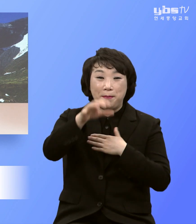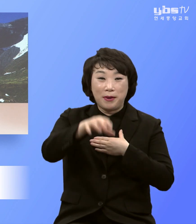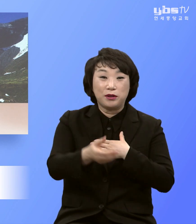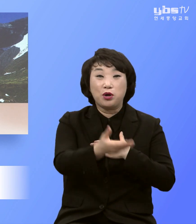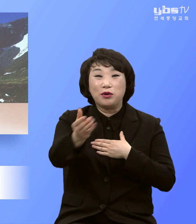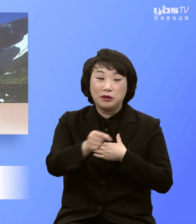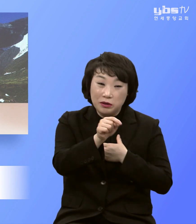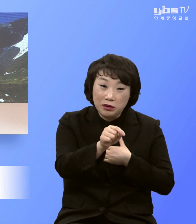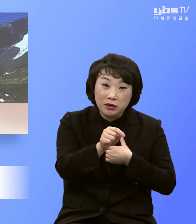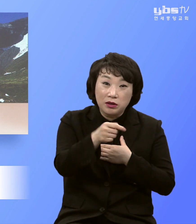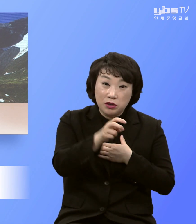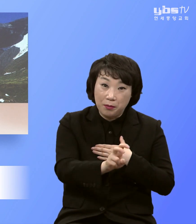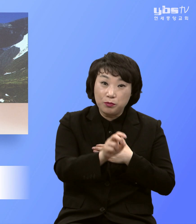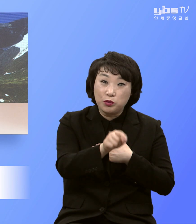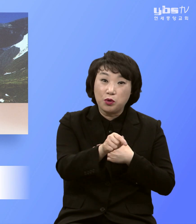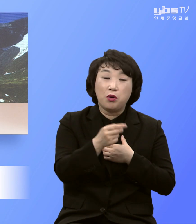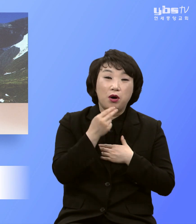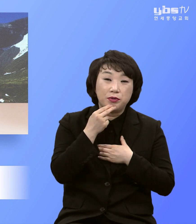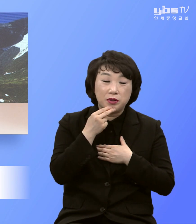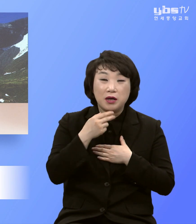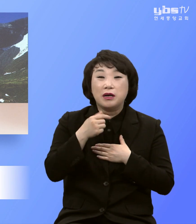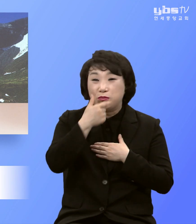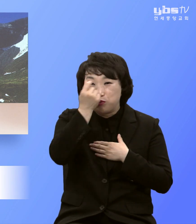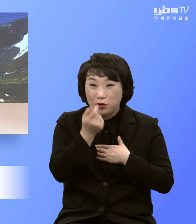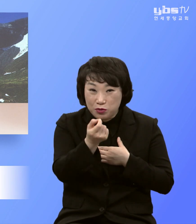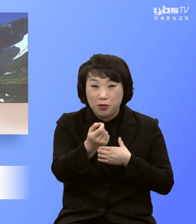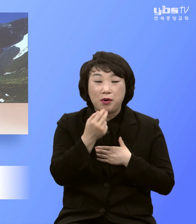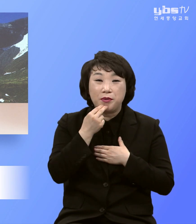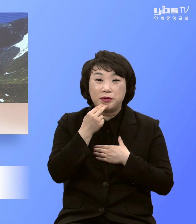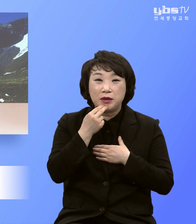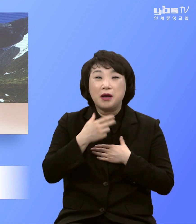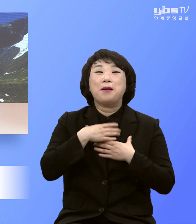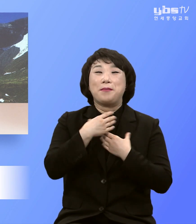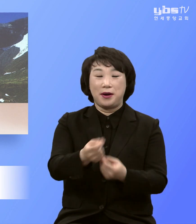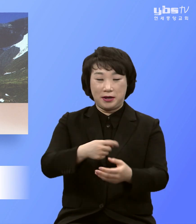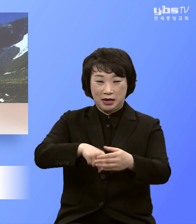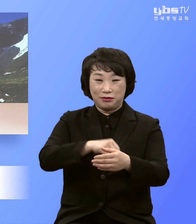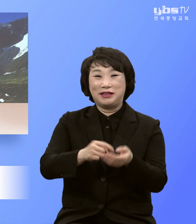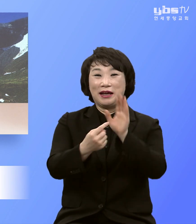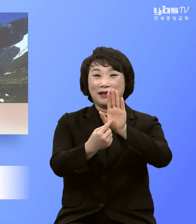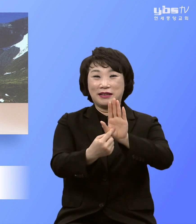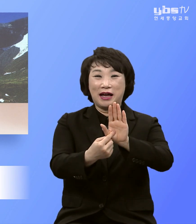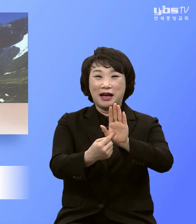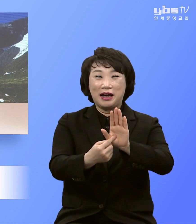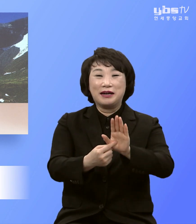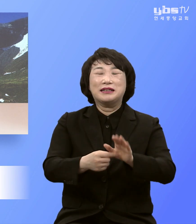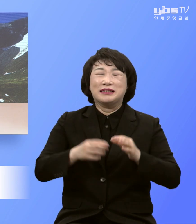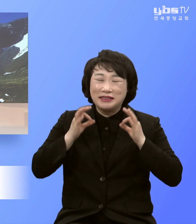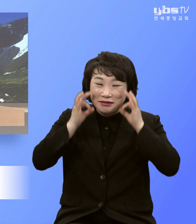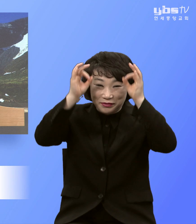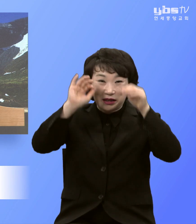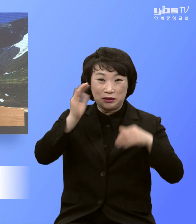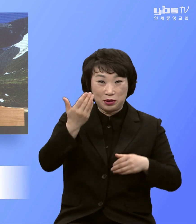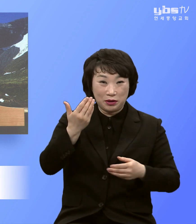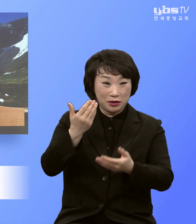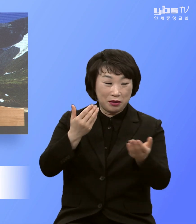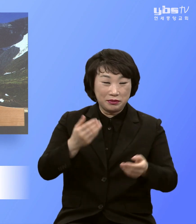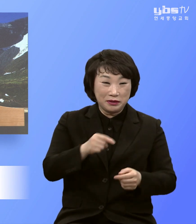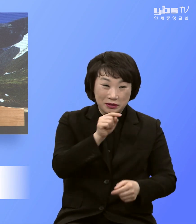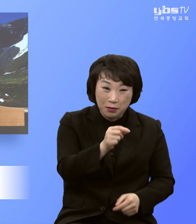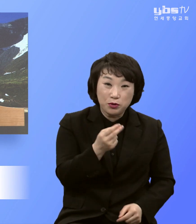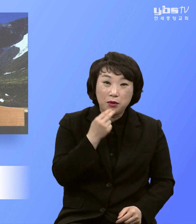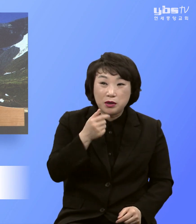점도 없고 흠도 없이 평강 가운데서 나타나기를 힘써라. 점도